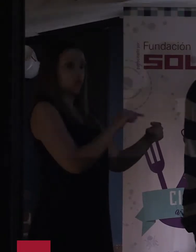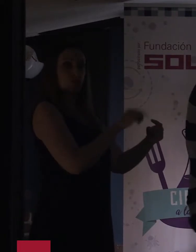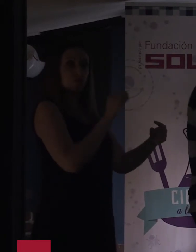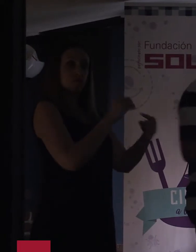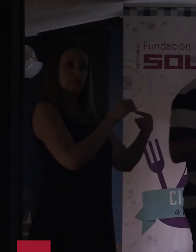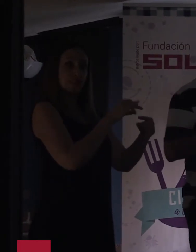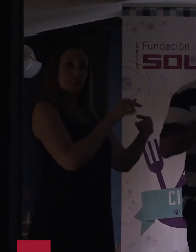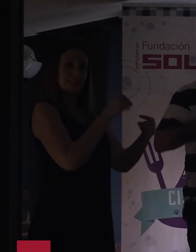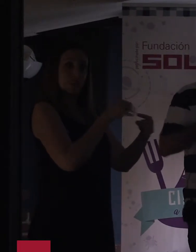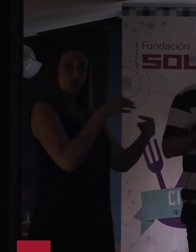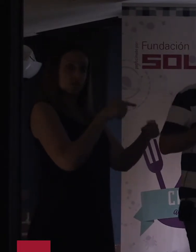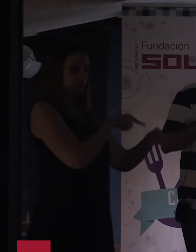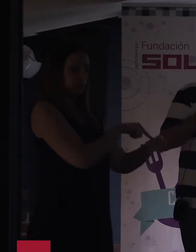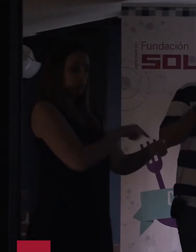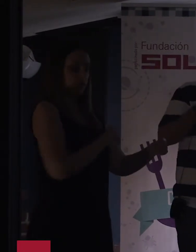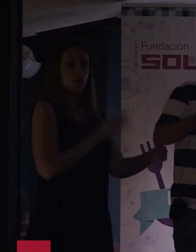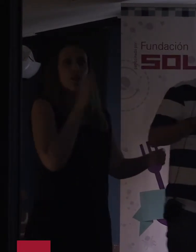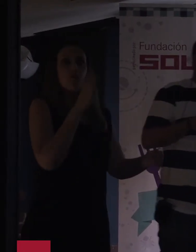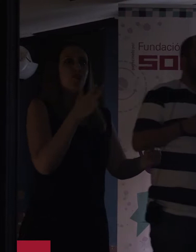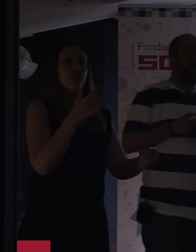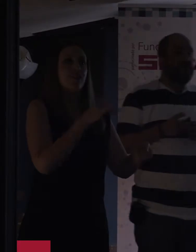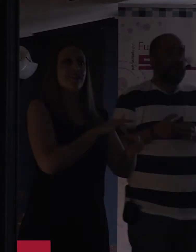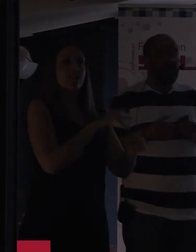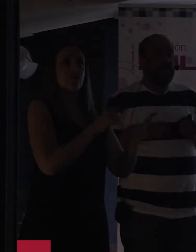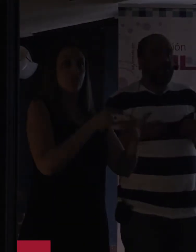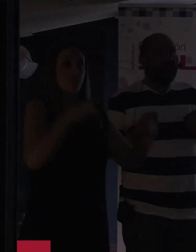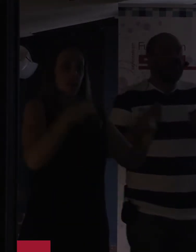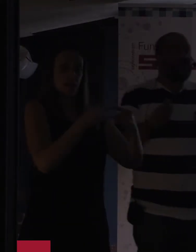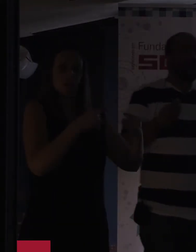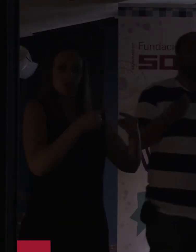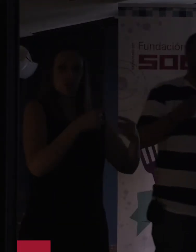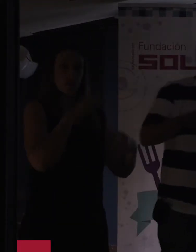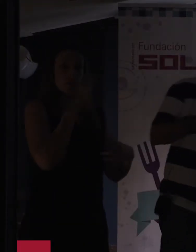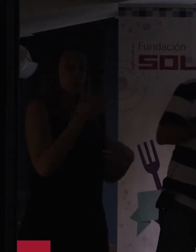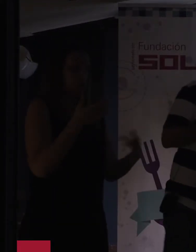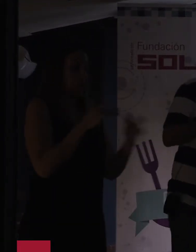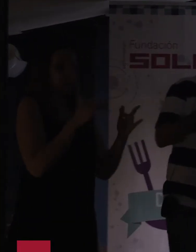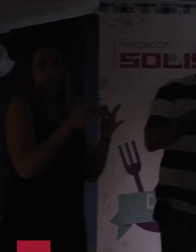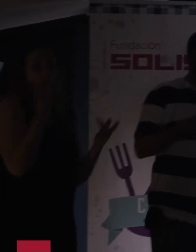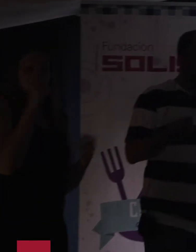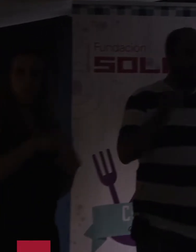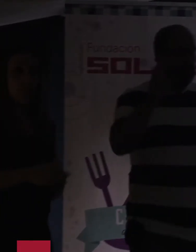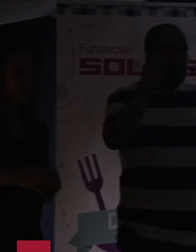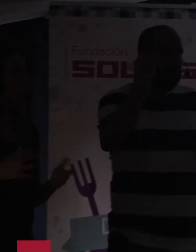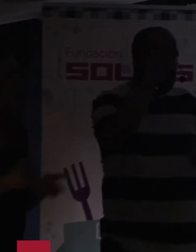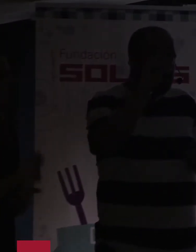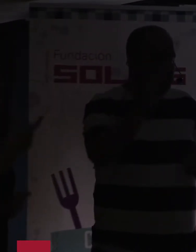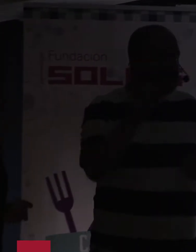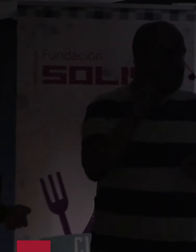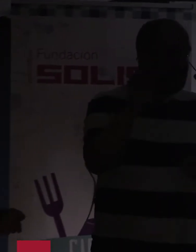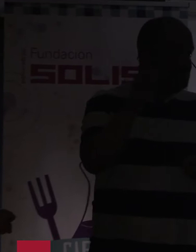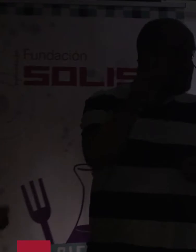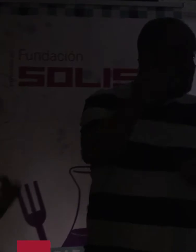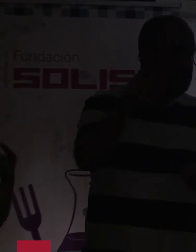sensor. ¿Vale? ¿Por qué utilizamos sensores magnéticos? Porque no necesitan contactos. Todos tenéis la experiencia de que tú con un imán